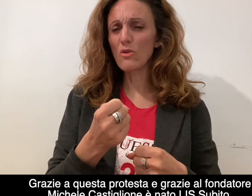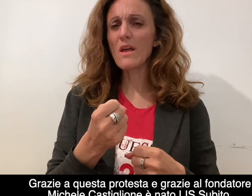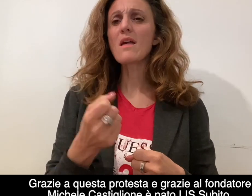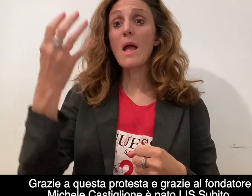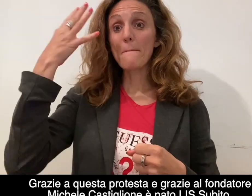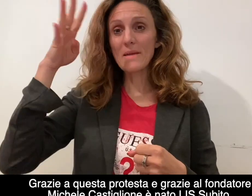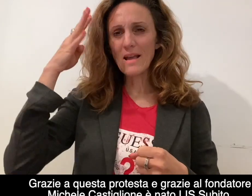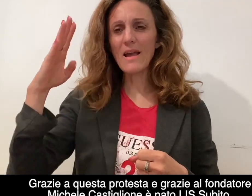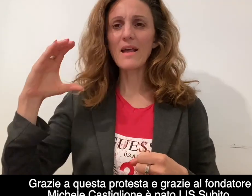castiglione